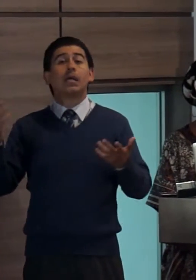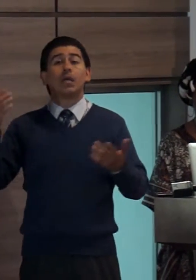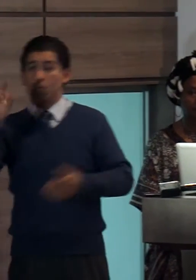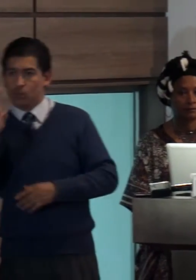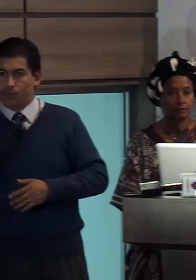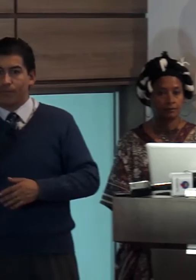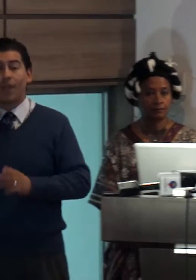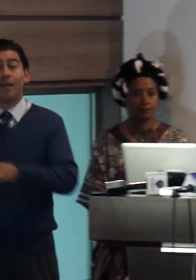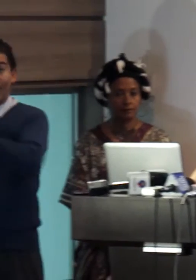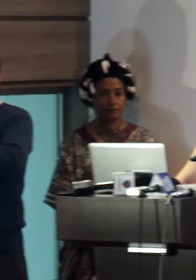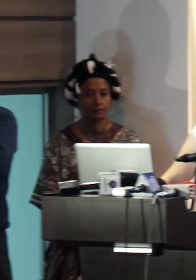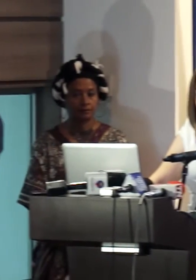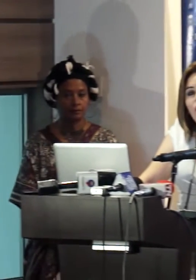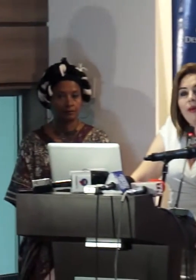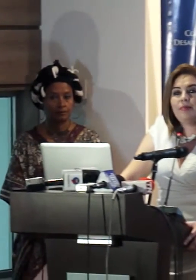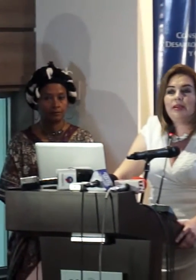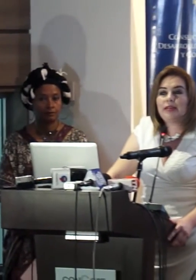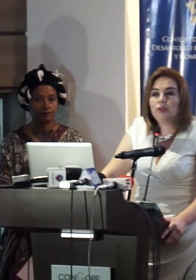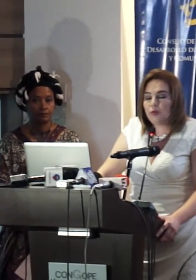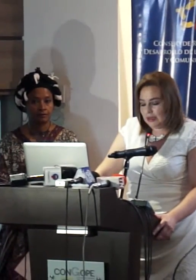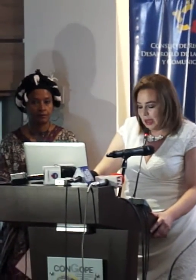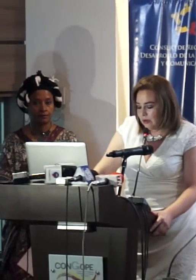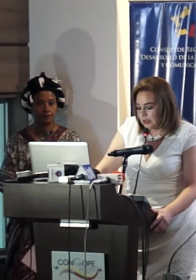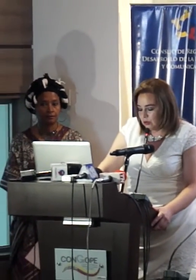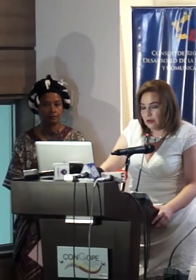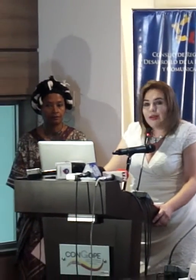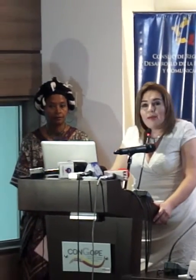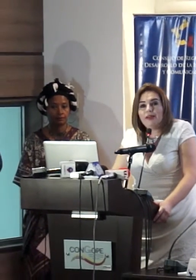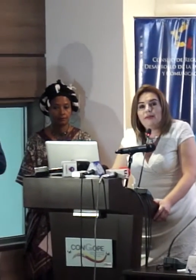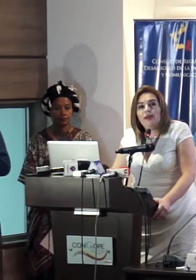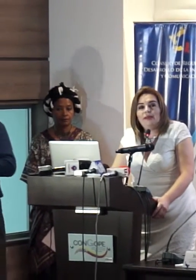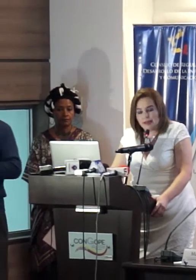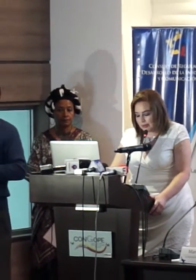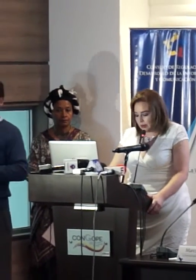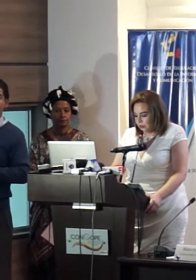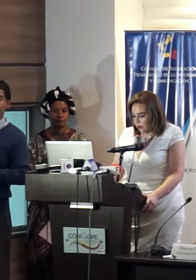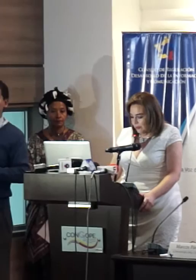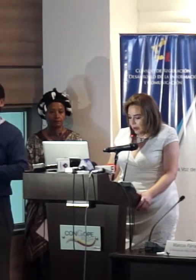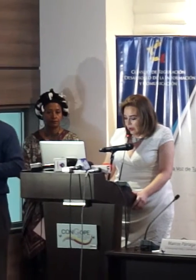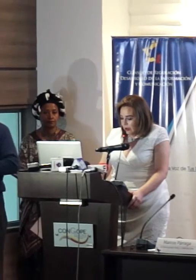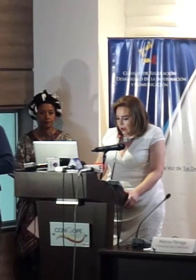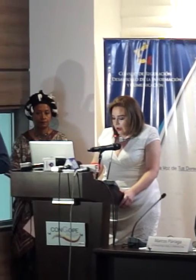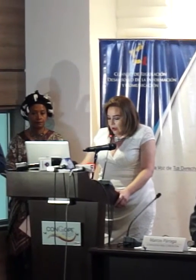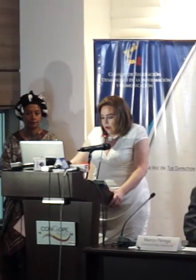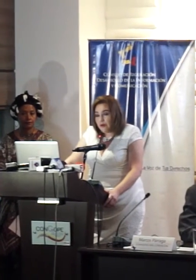es Ecuador TV y dos canales actualmente administrados por el Estado que son Gama TV y TC Televisión